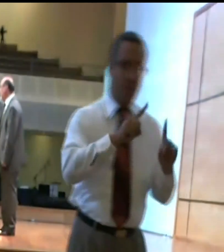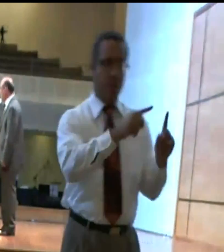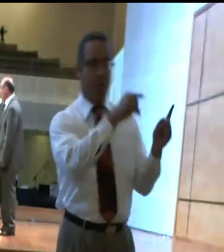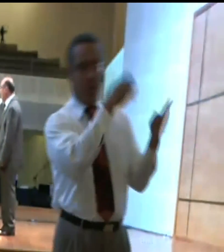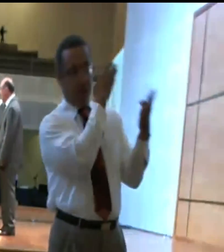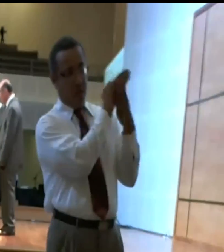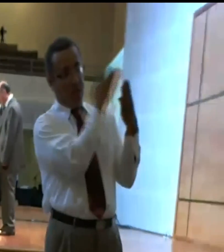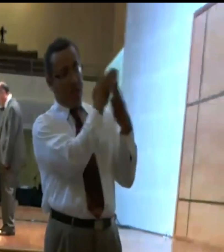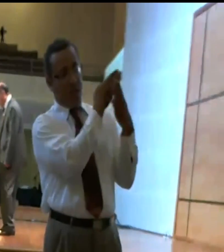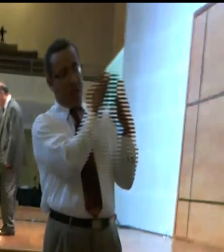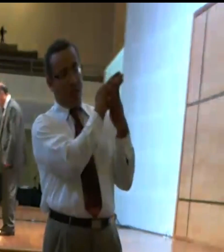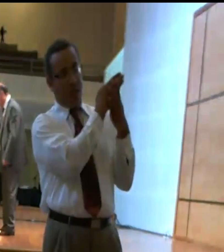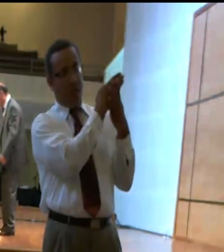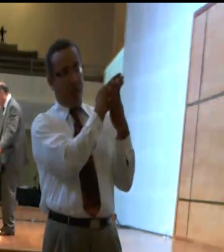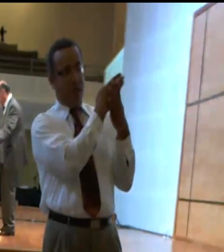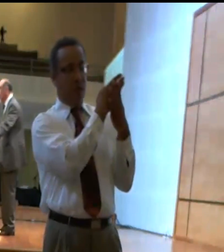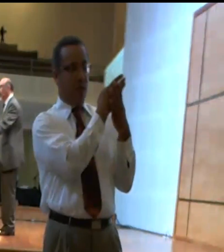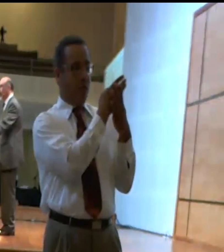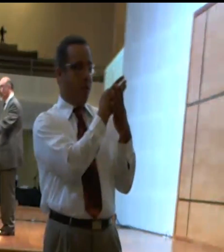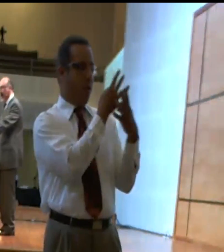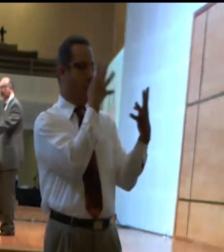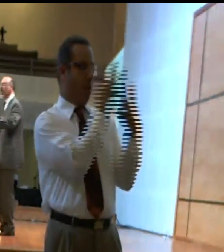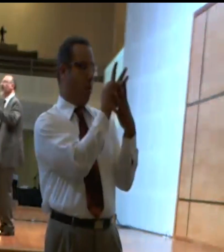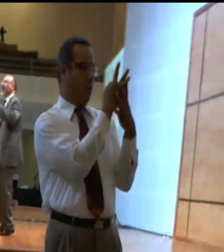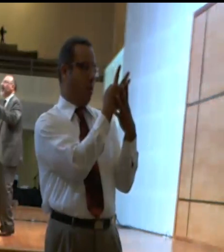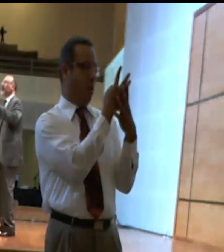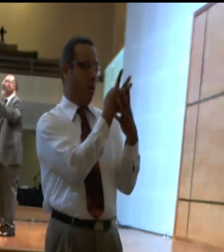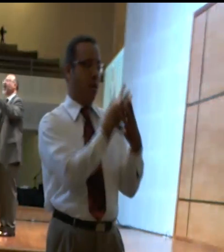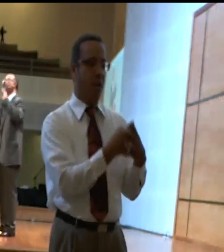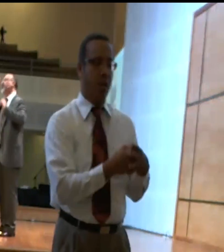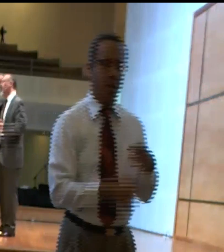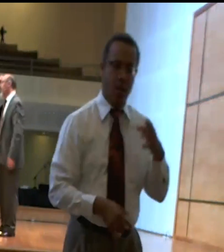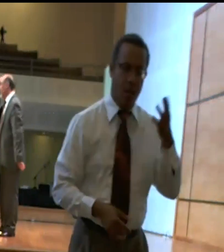ser un revoltoso ante las autoridades romanas. Ahora,